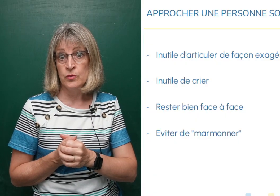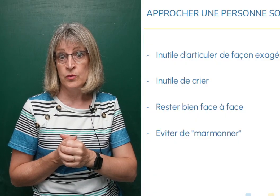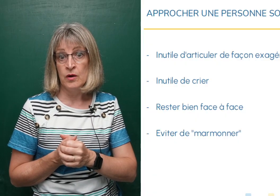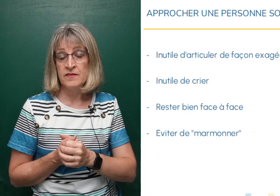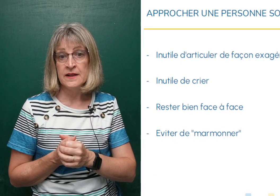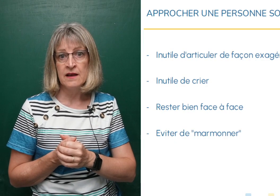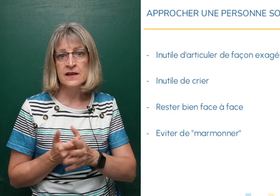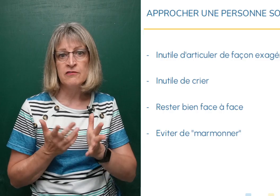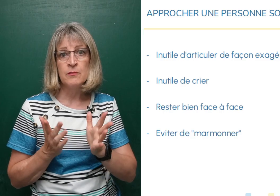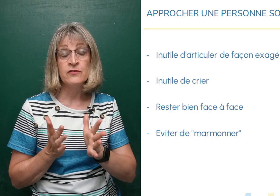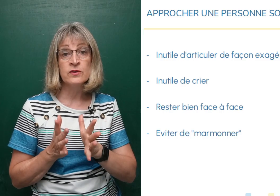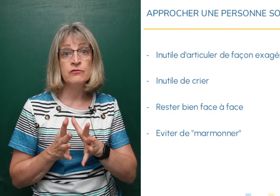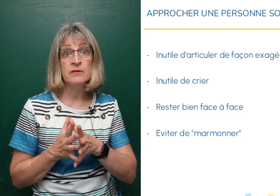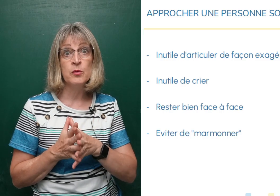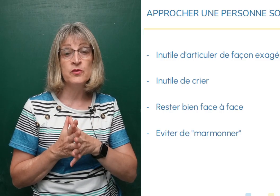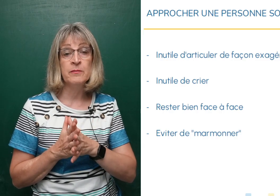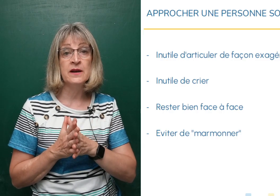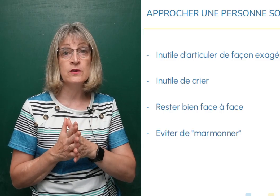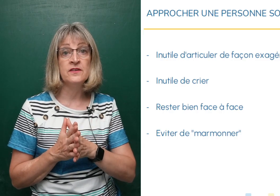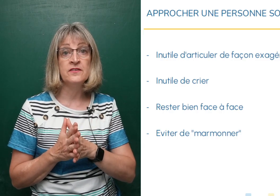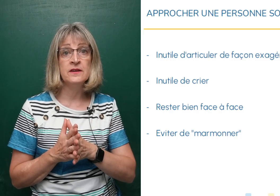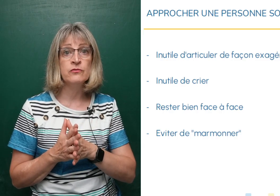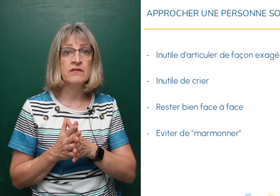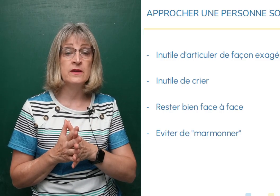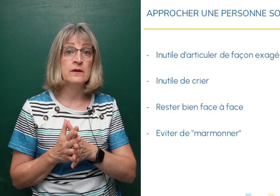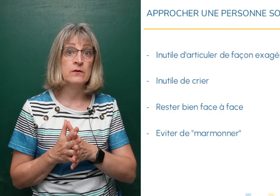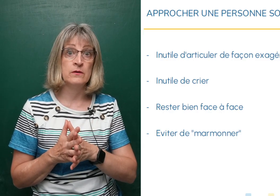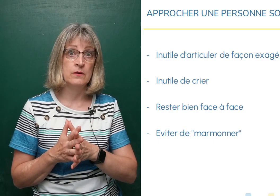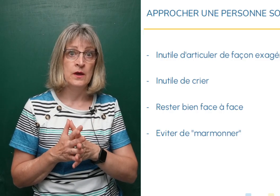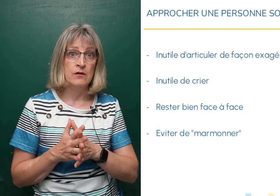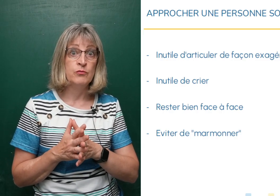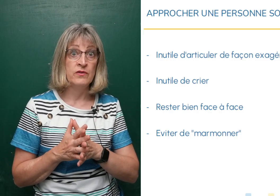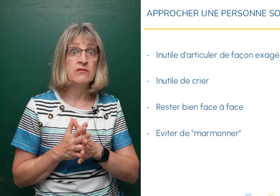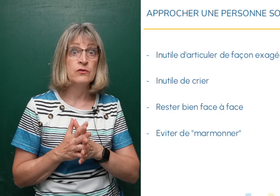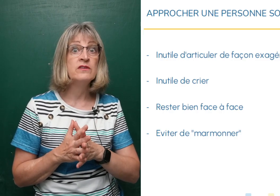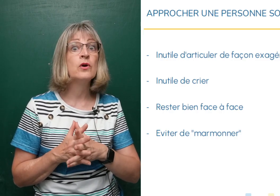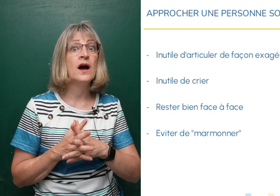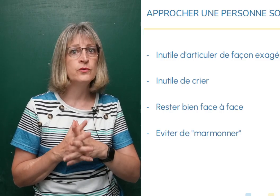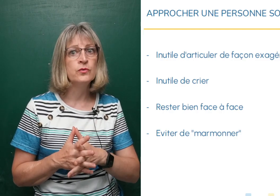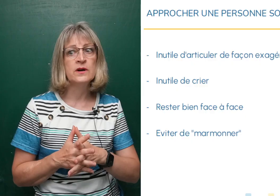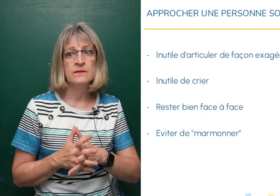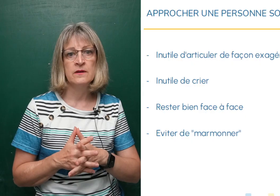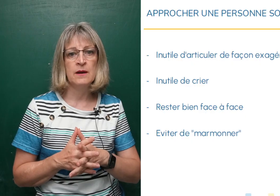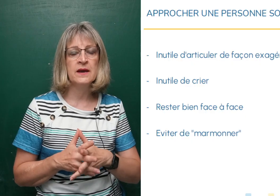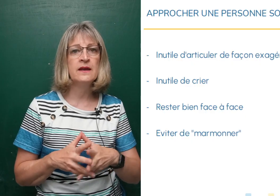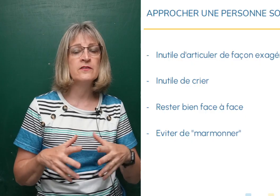En fait, là, avec la formation qui vous est proposée par l'école des signes, vous pouvez avoir le niveau A2, hein. Après, c'est sûr